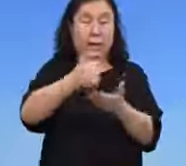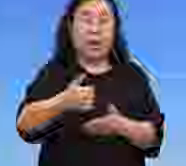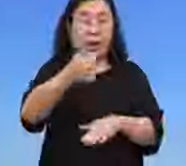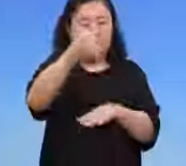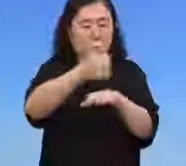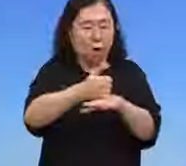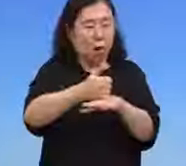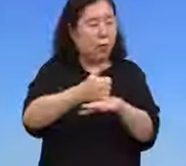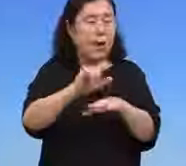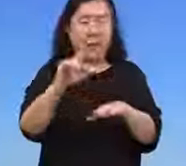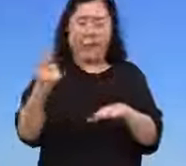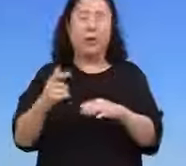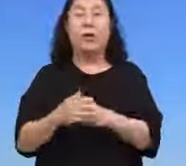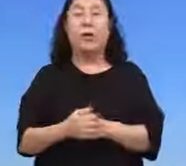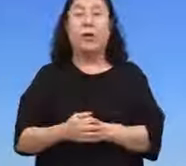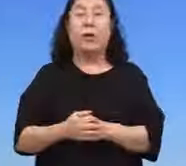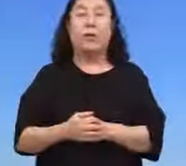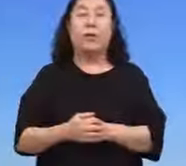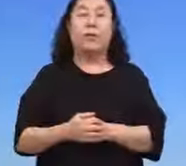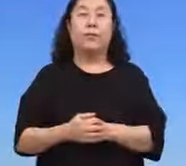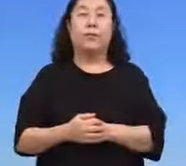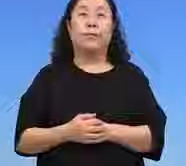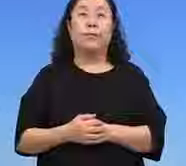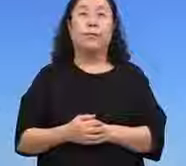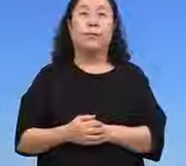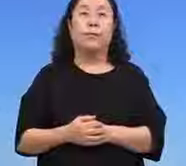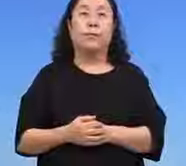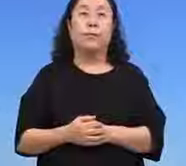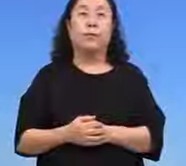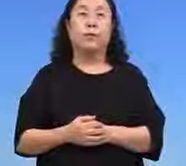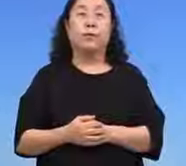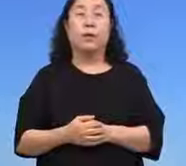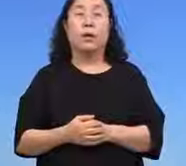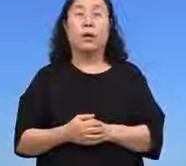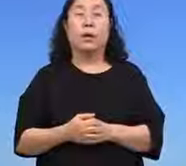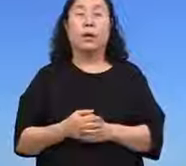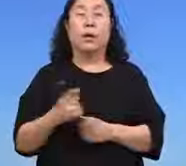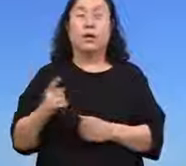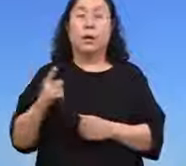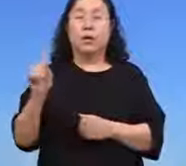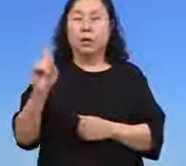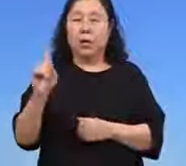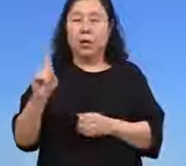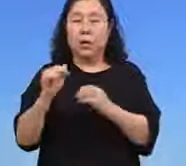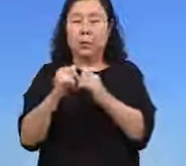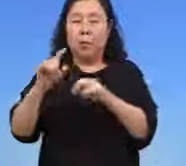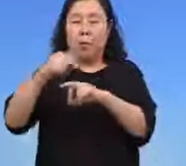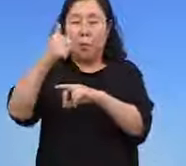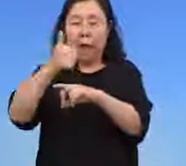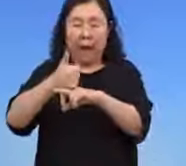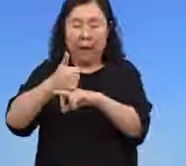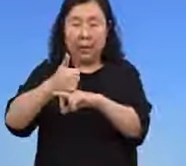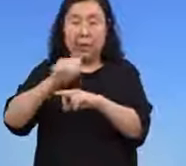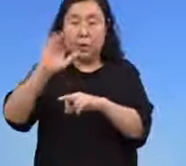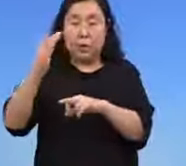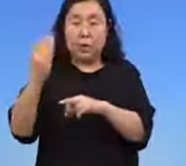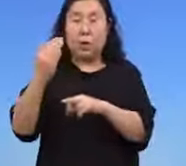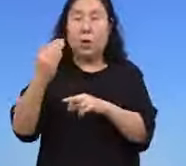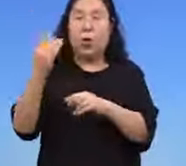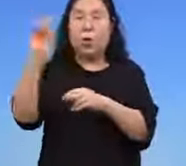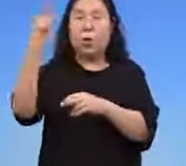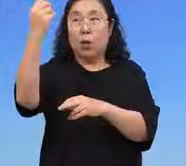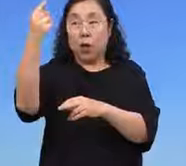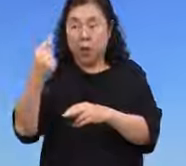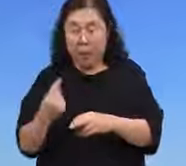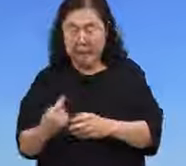거 아닙니다. 그 앞에 나오는 15절도 마찬가지입니다. 귀인이 왕위를 받아가지고 돌아와서 은화를